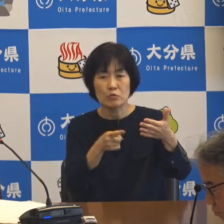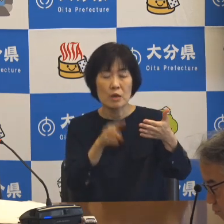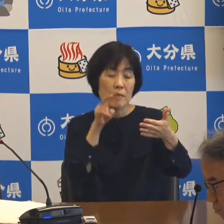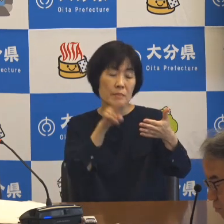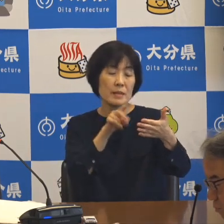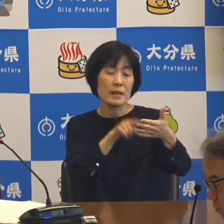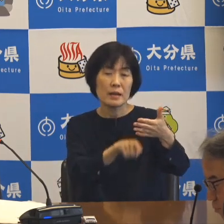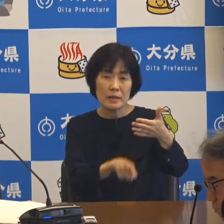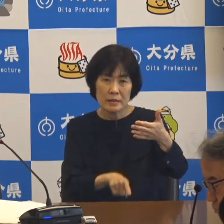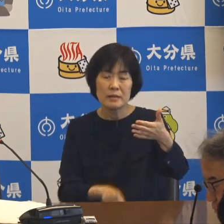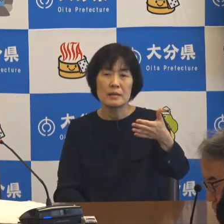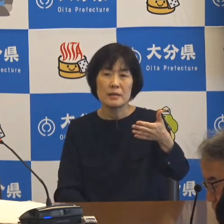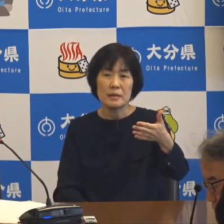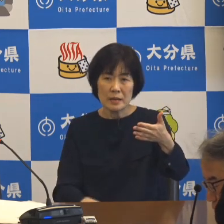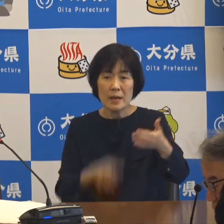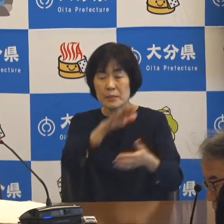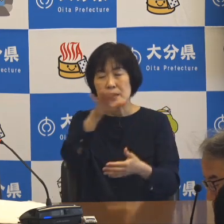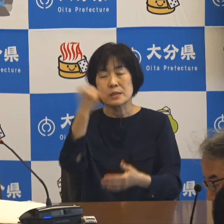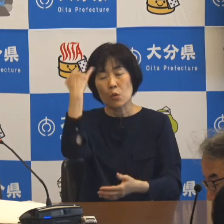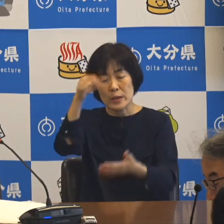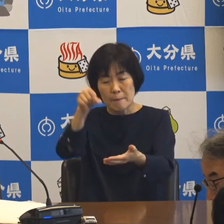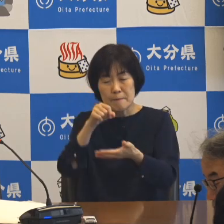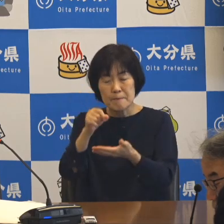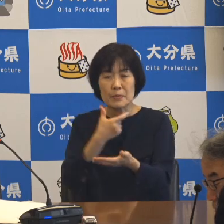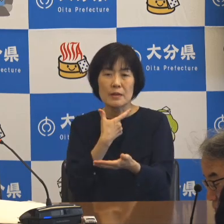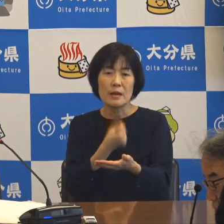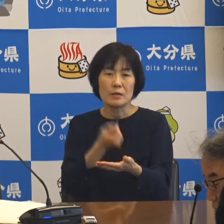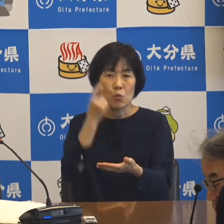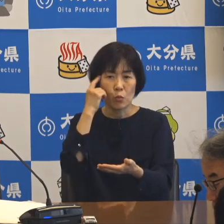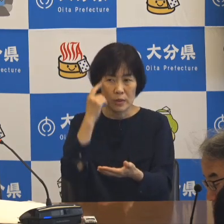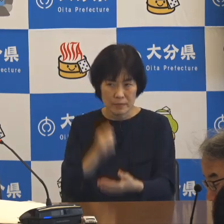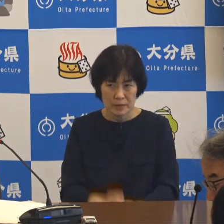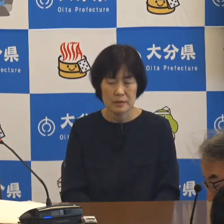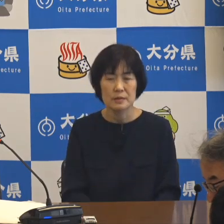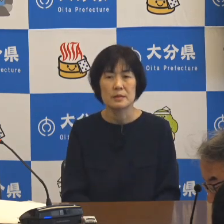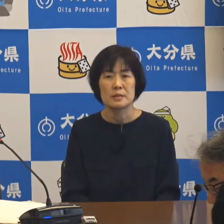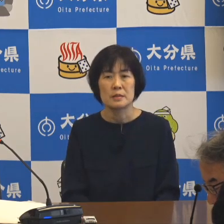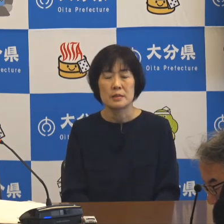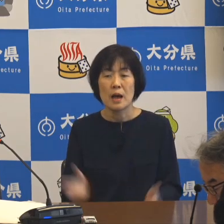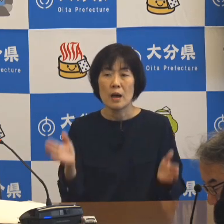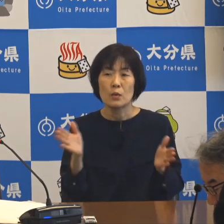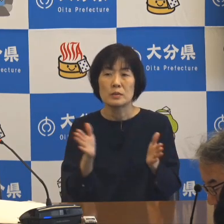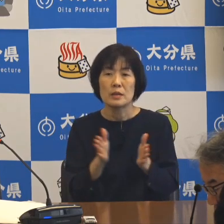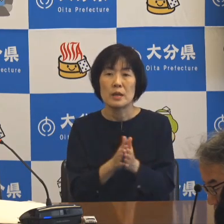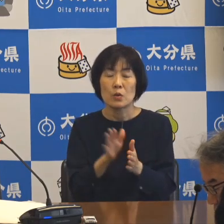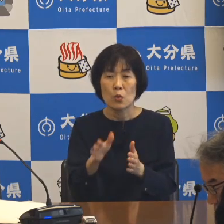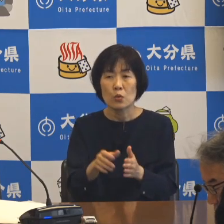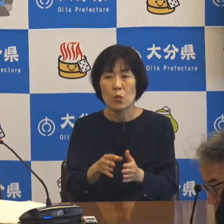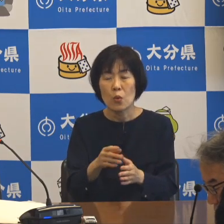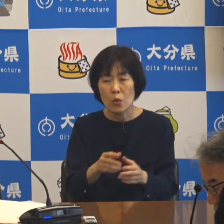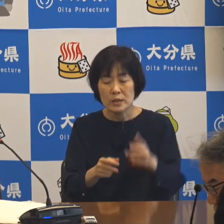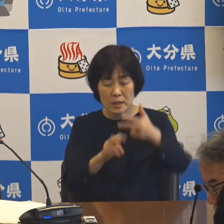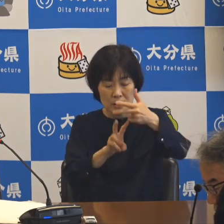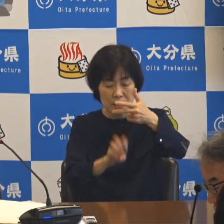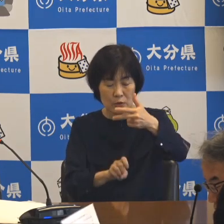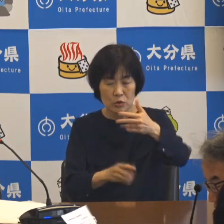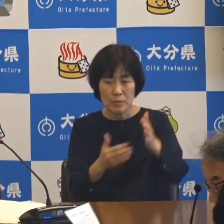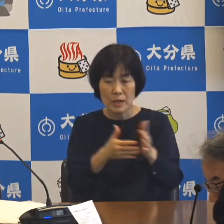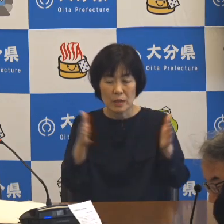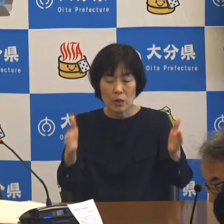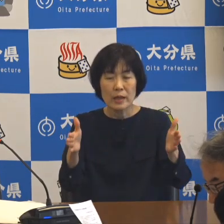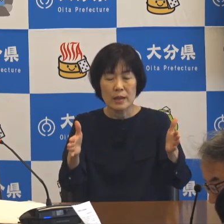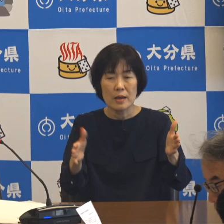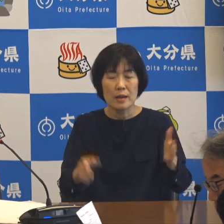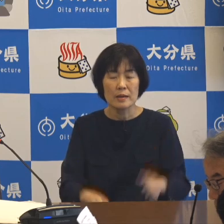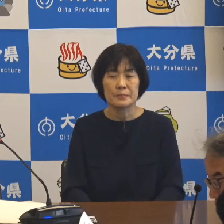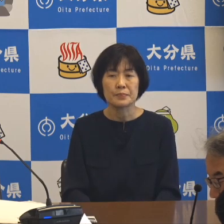ぜひご意見をいただきたいというふうに思います。それから合わせてですね、この期間中に部門の計画で